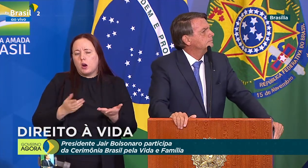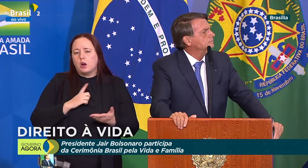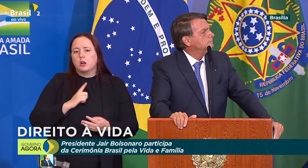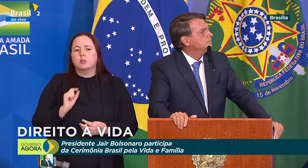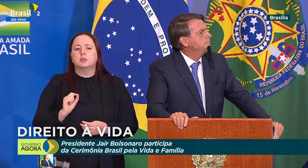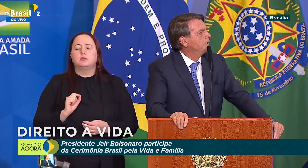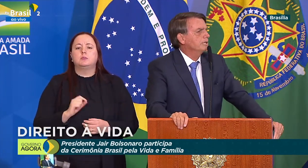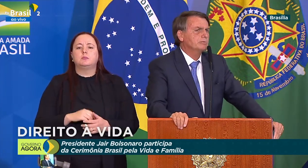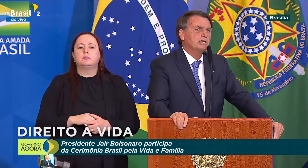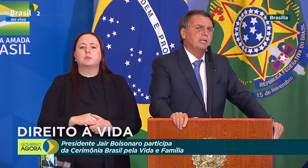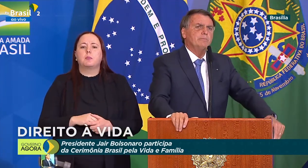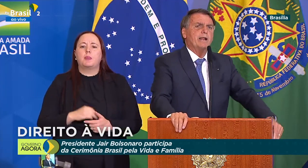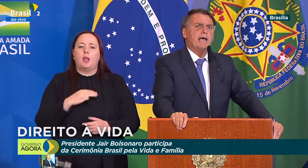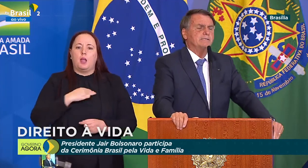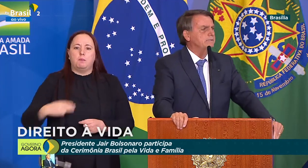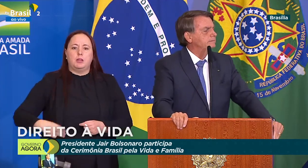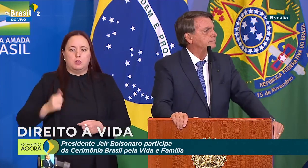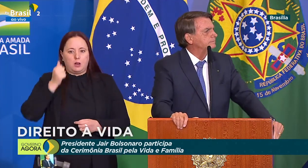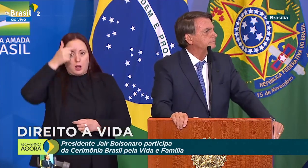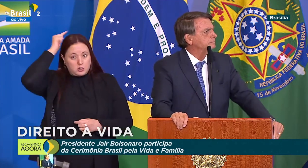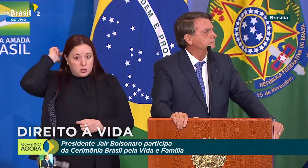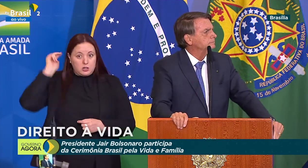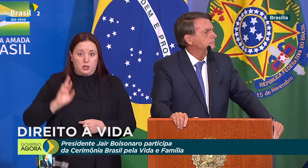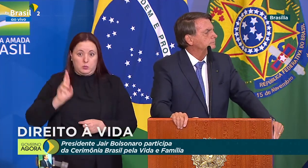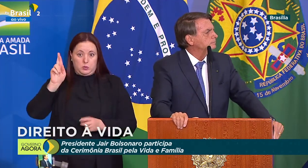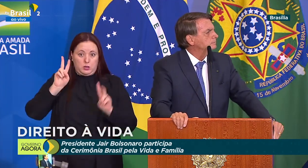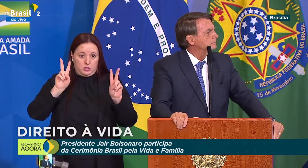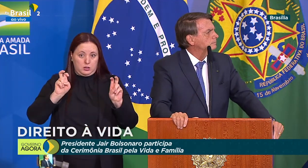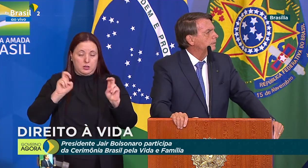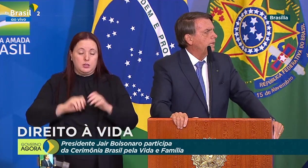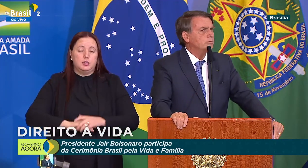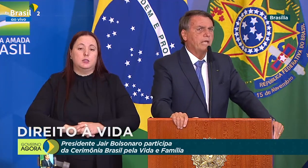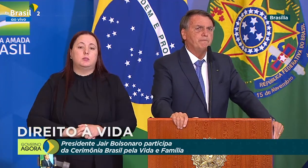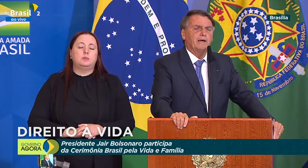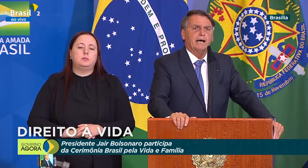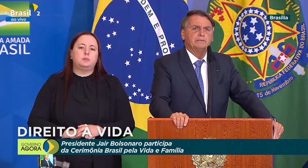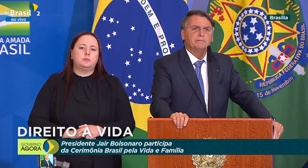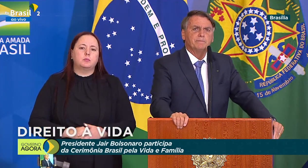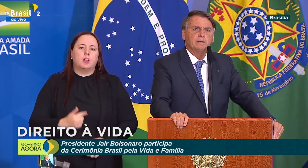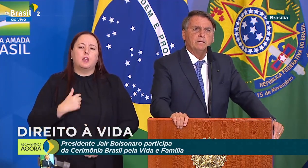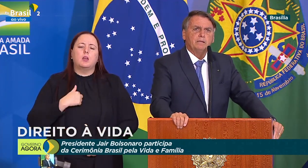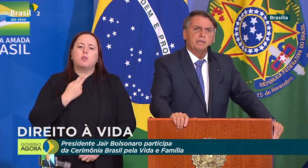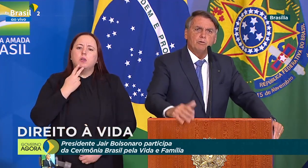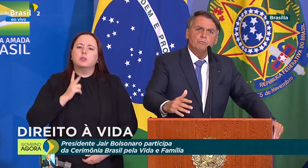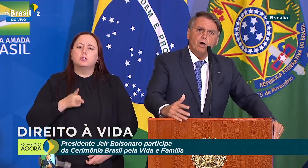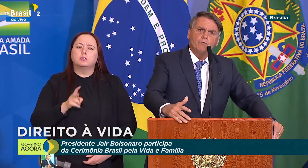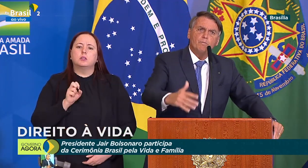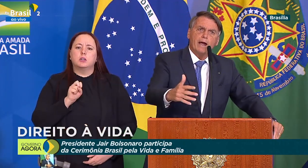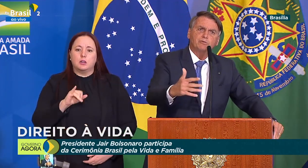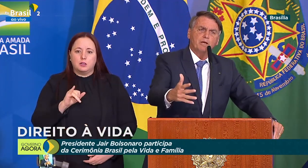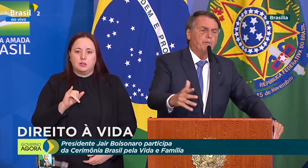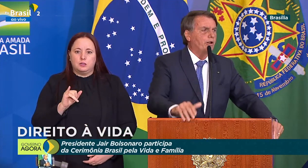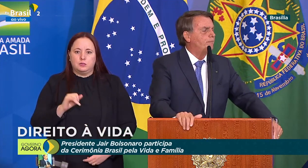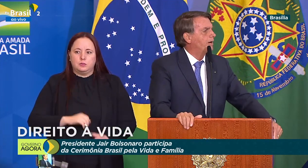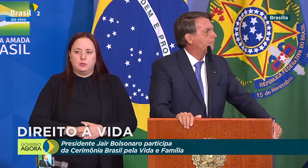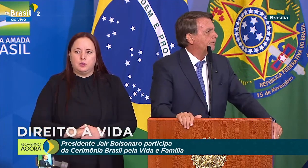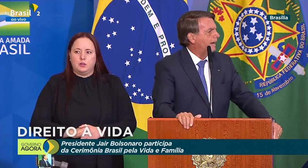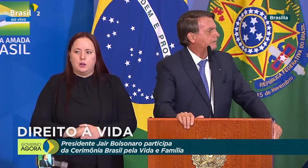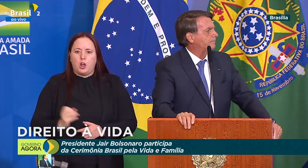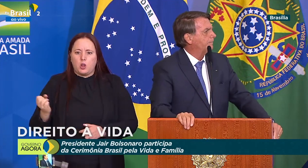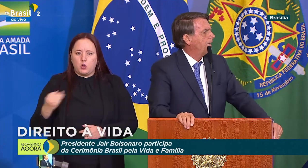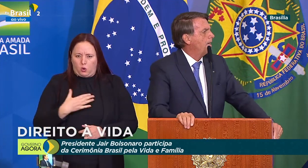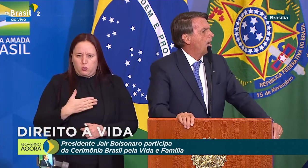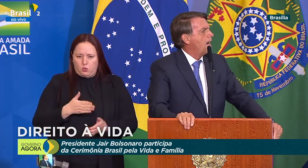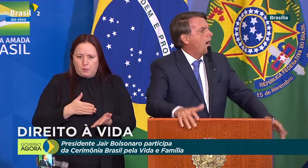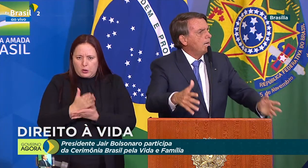com Oi Nilson Maciel de Moraes e eu tenho falado se um novo Marco temporal